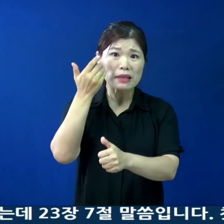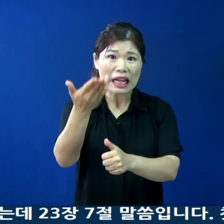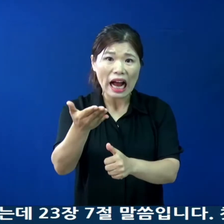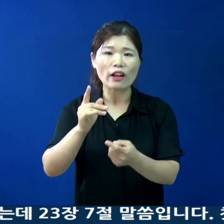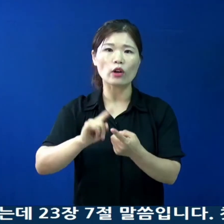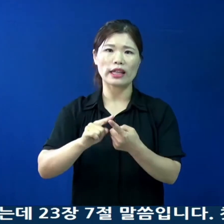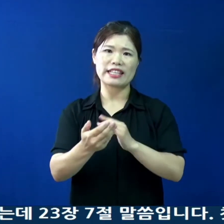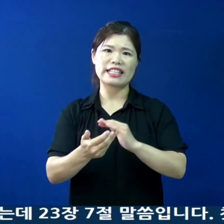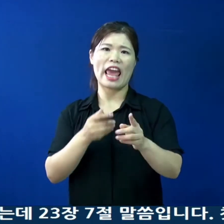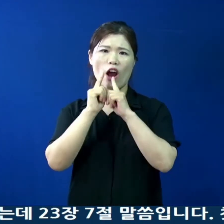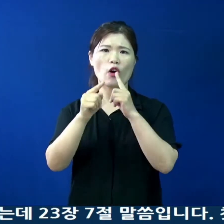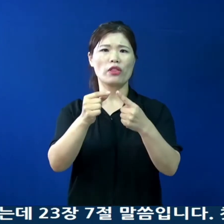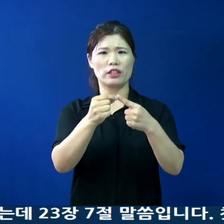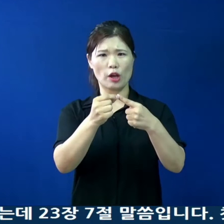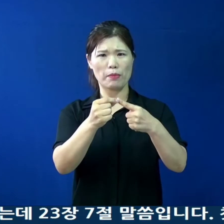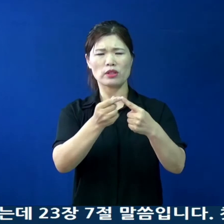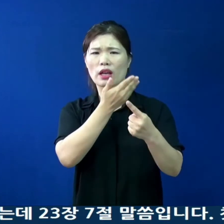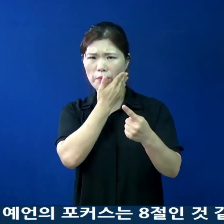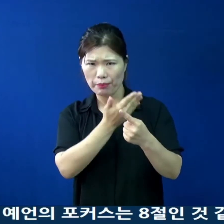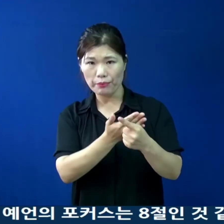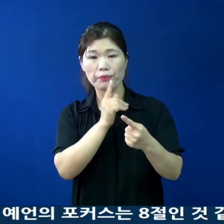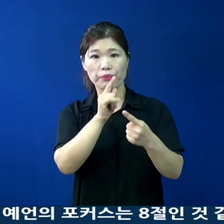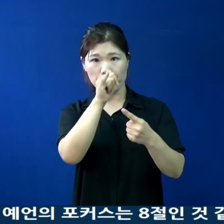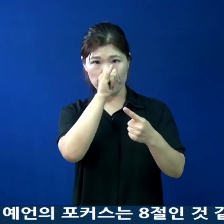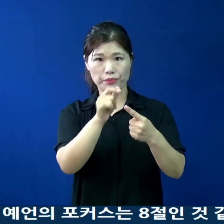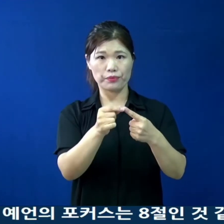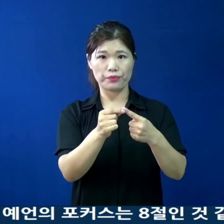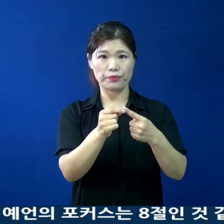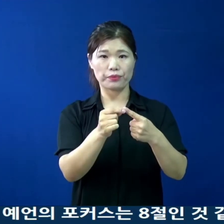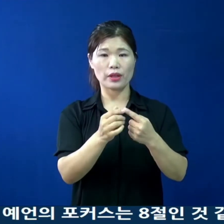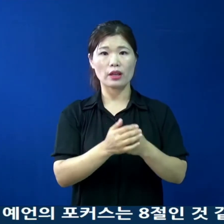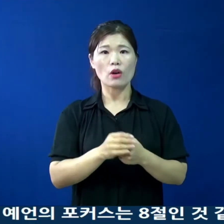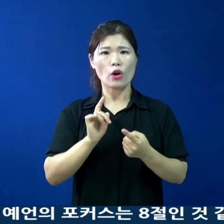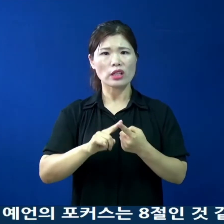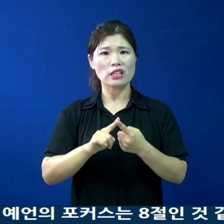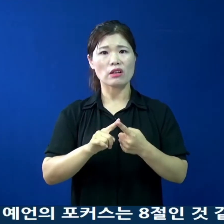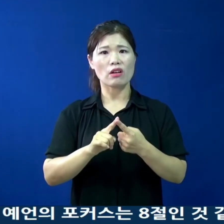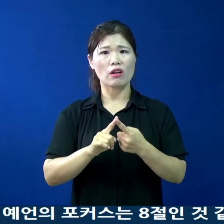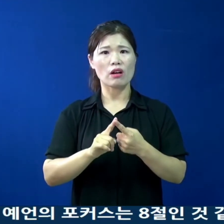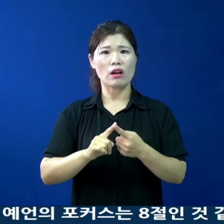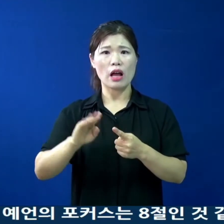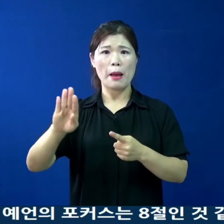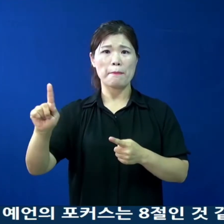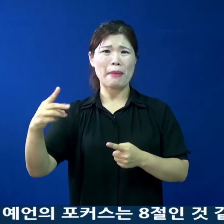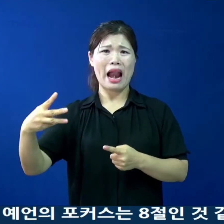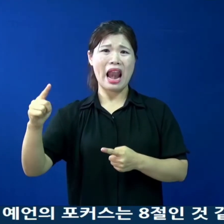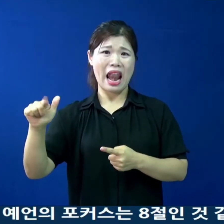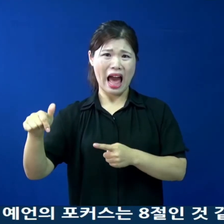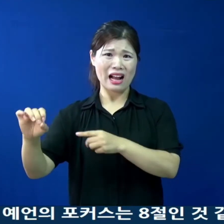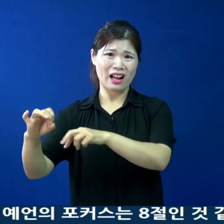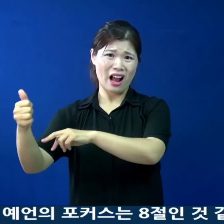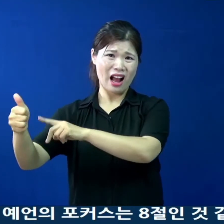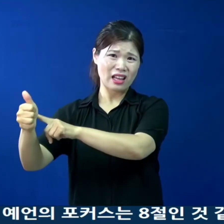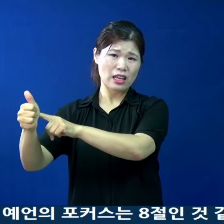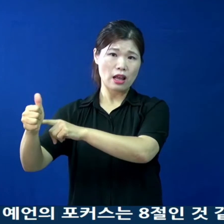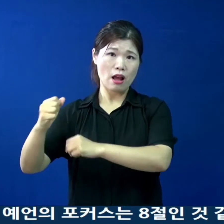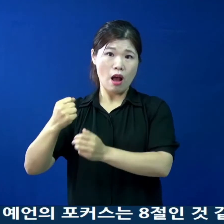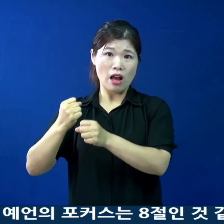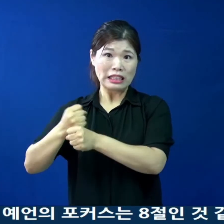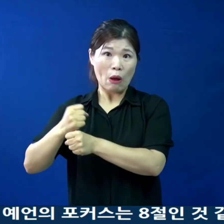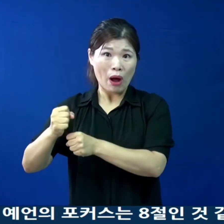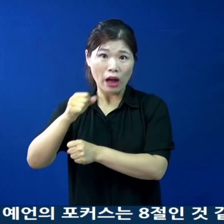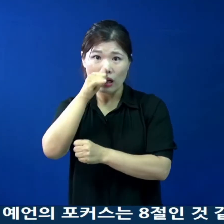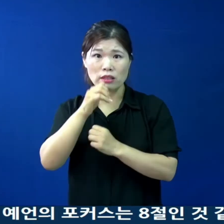번째 예언의 포커스인 것 같습니다. 이 말을 듣고 발락이 당황하기 시작합니다. 둘 사이에 이제 미세한 금이